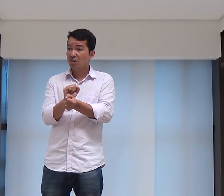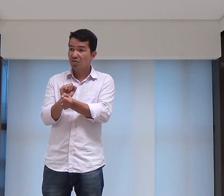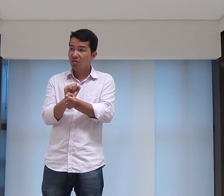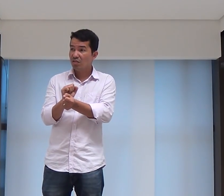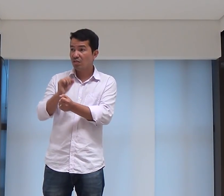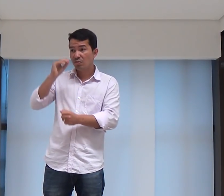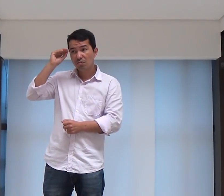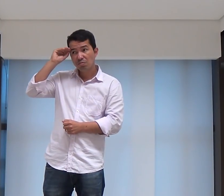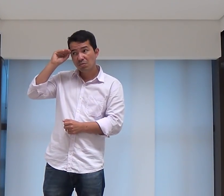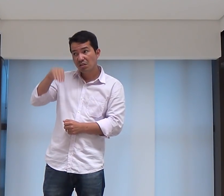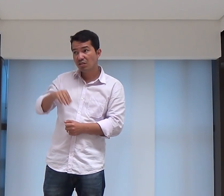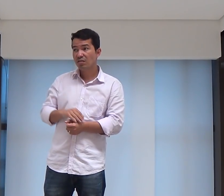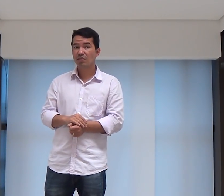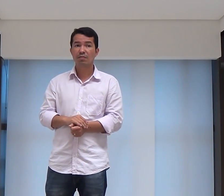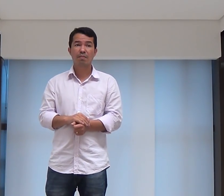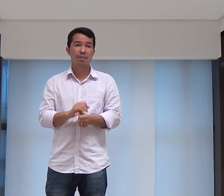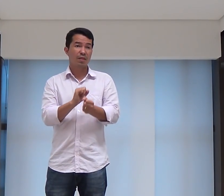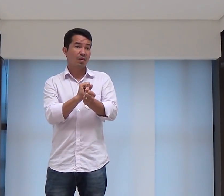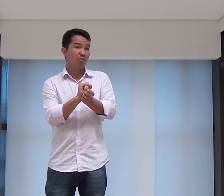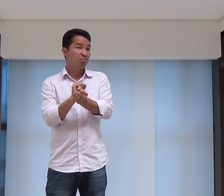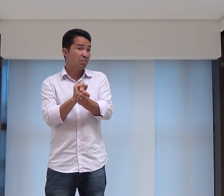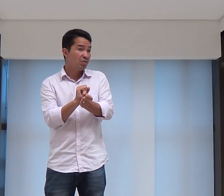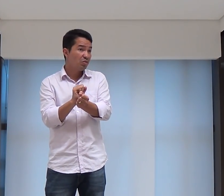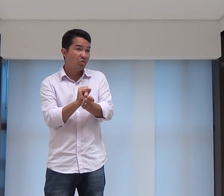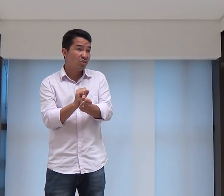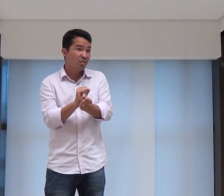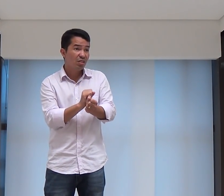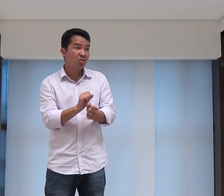À falsidade? À preguiça?